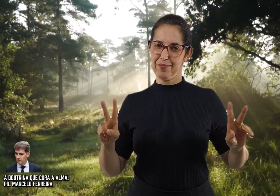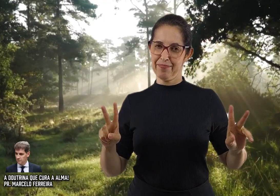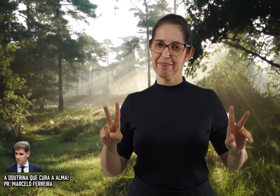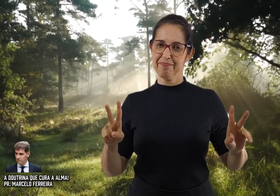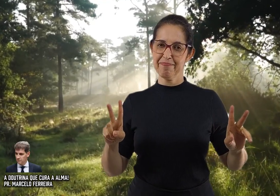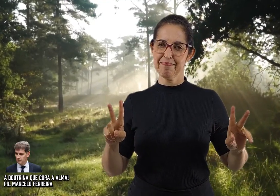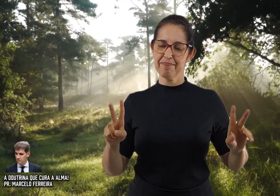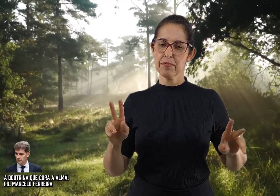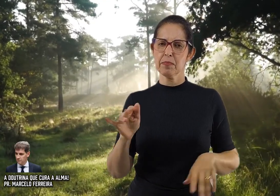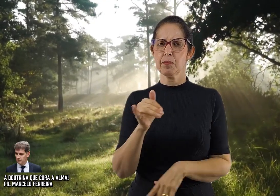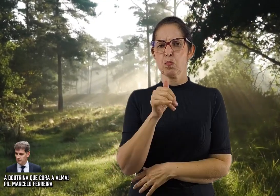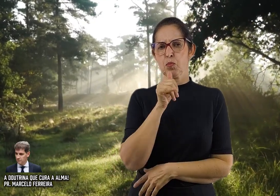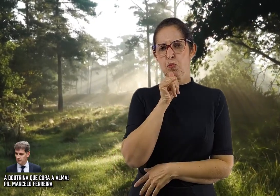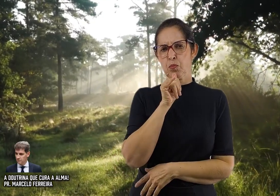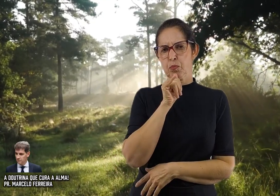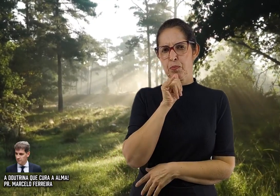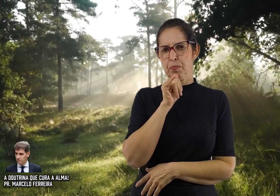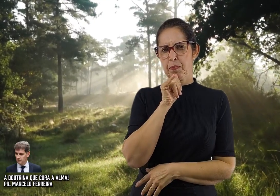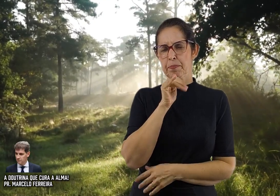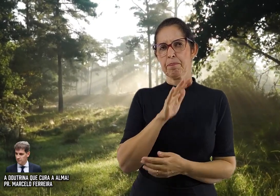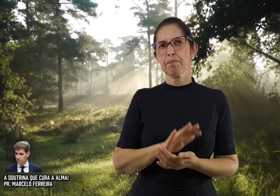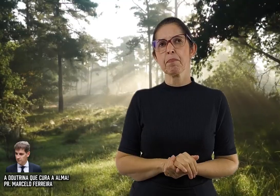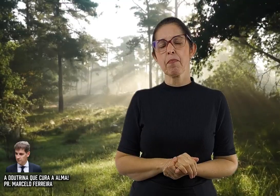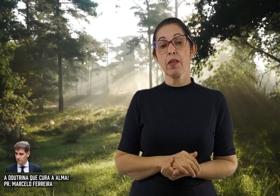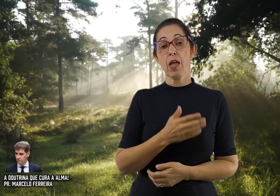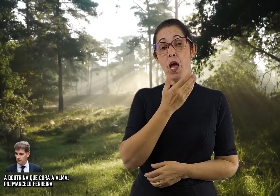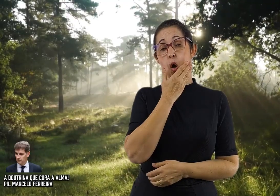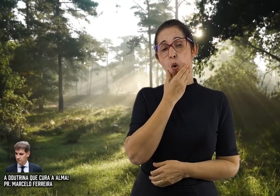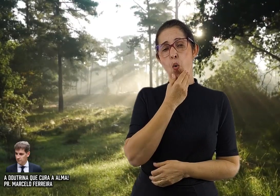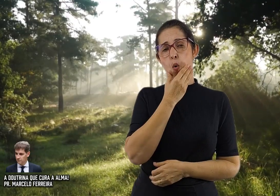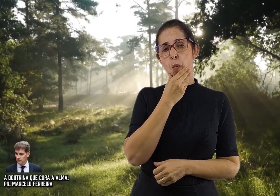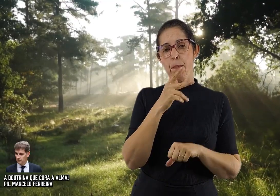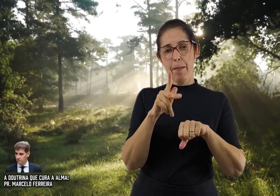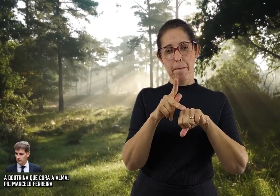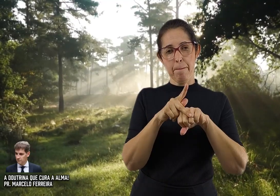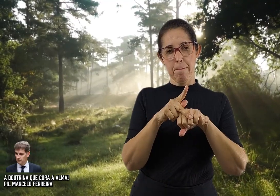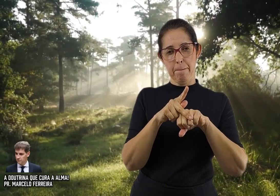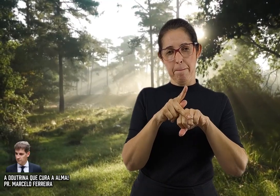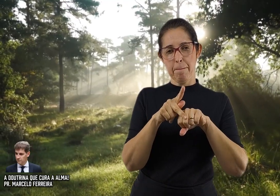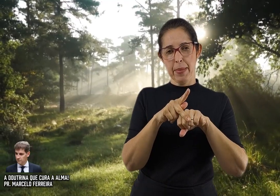exemplo: a sombra de Pedro curou.